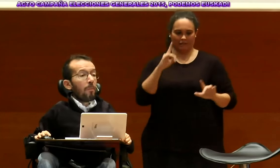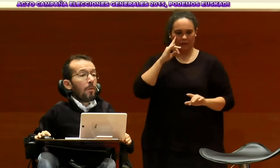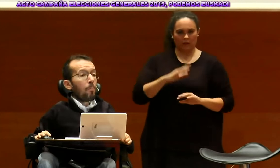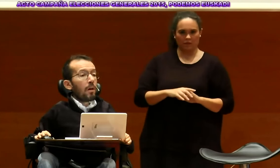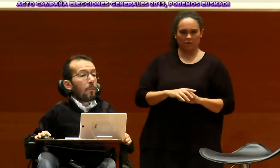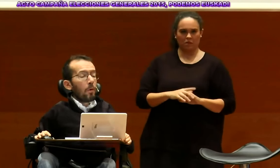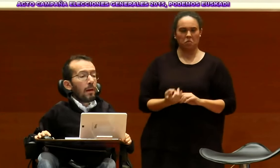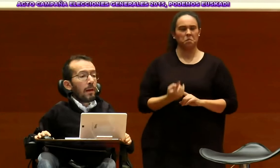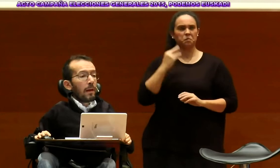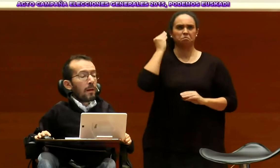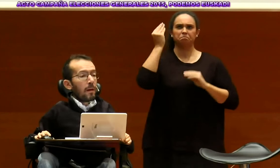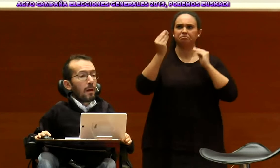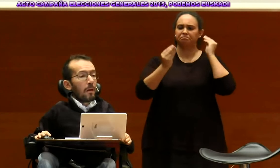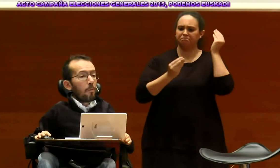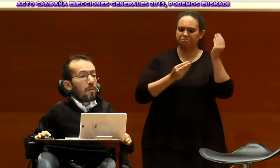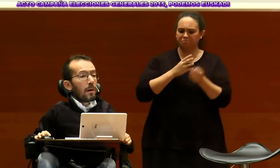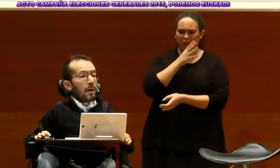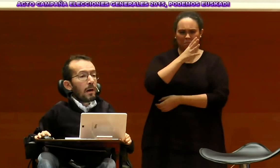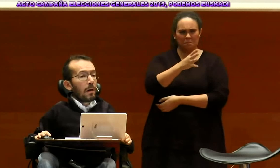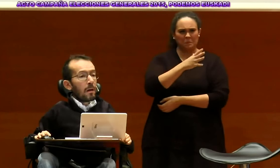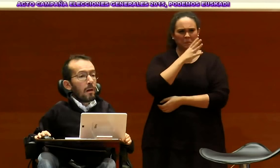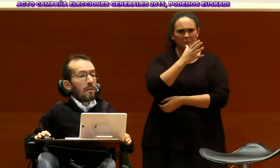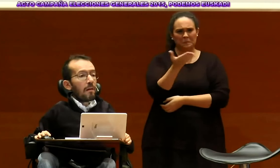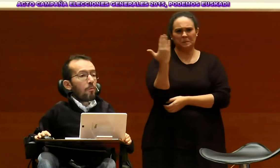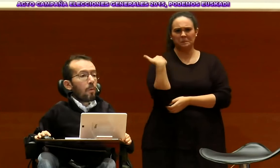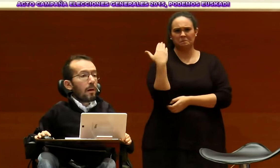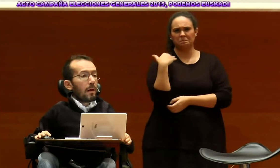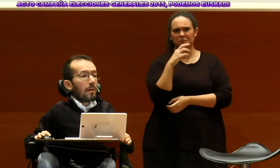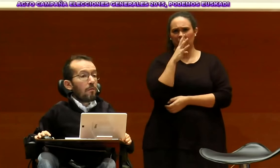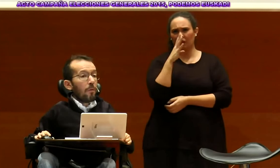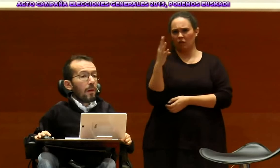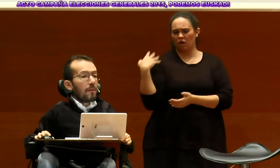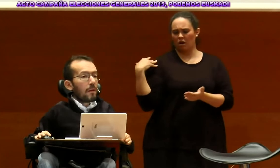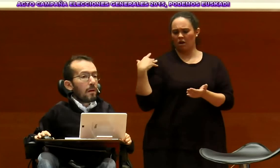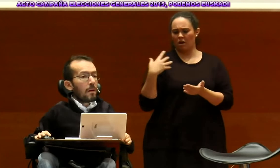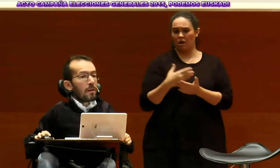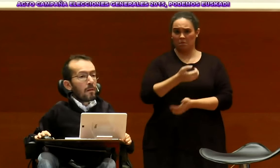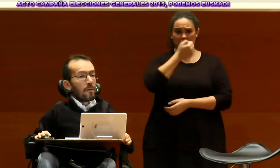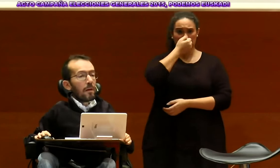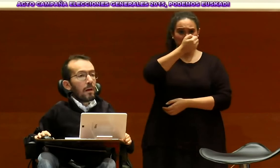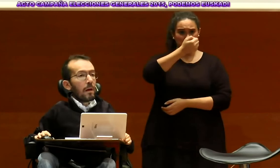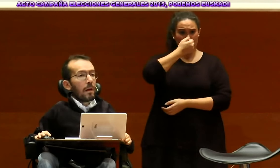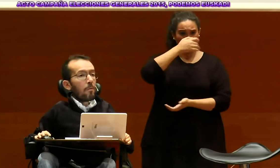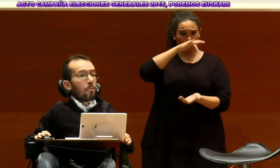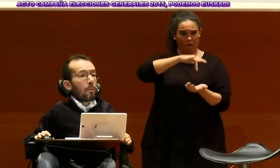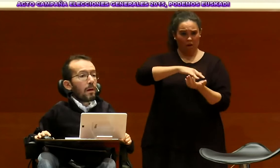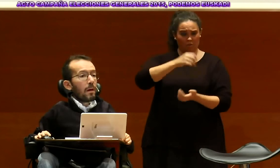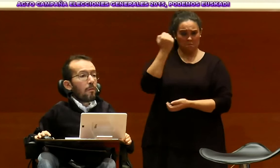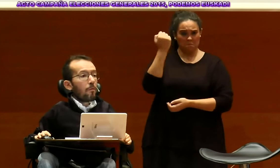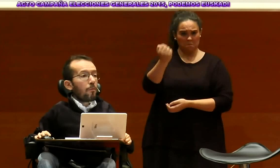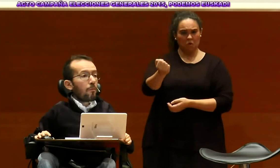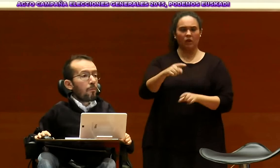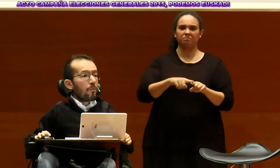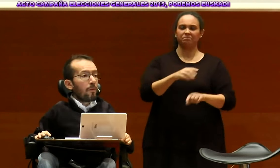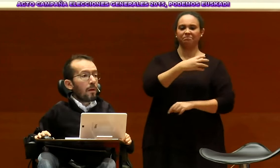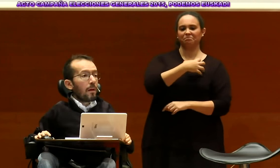Uno se pregunta por qué en la última legislatura socialista se indultó